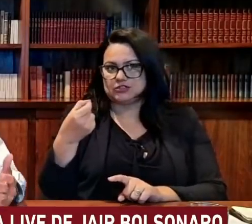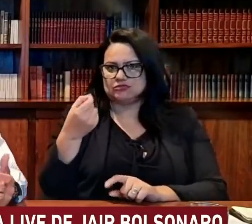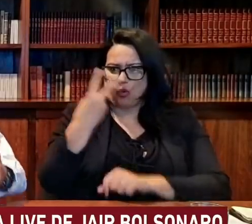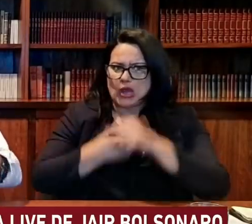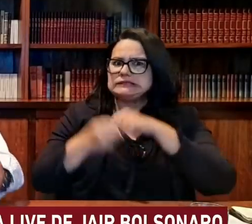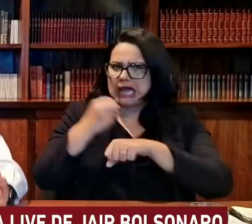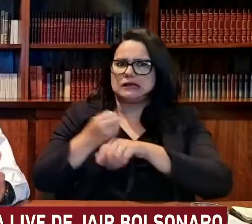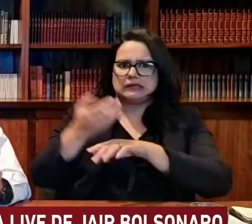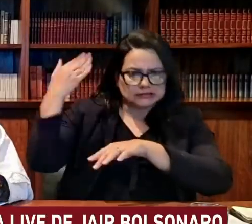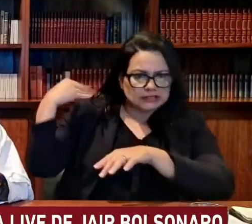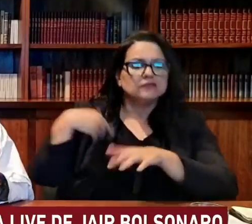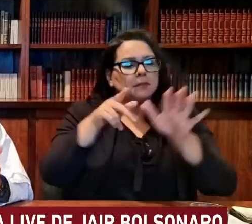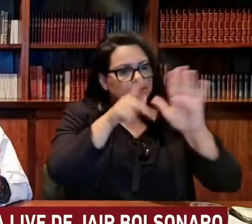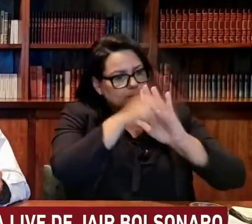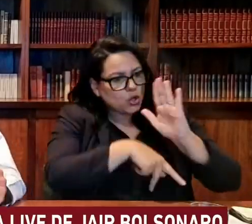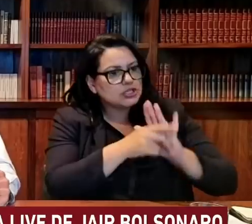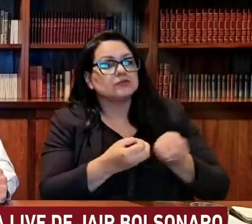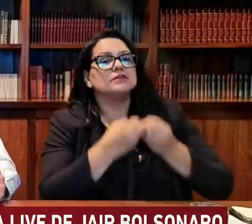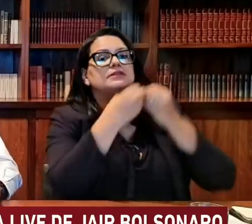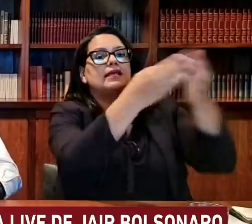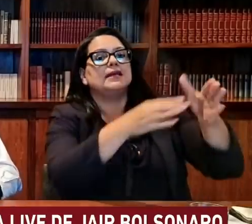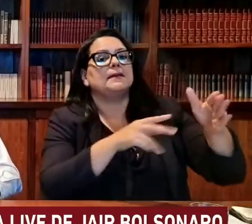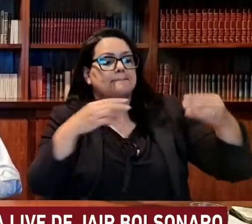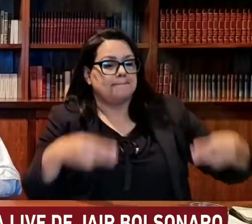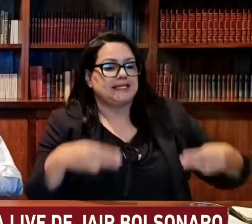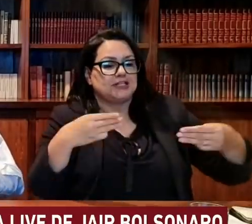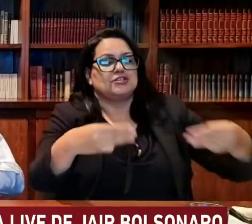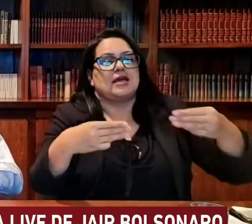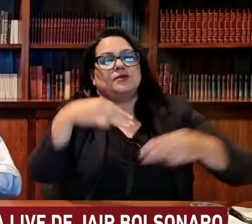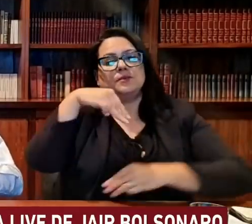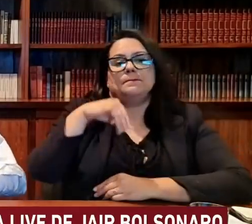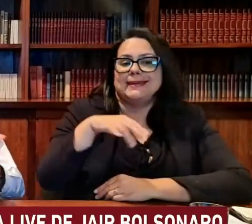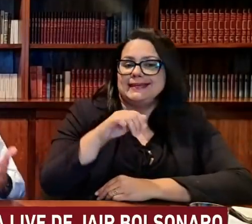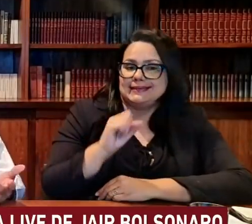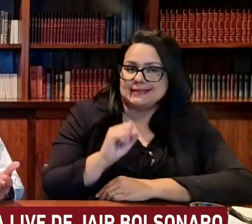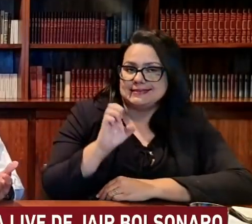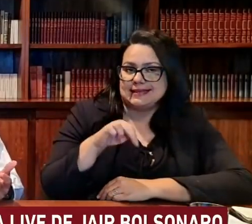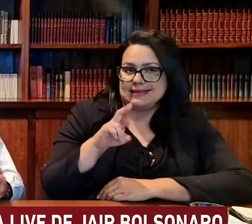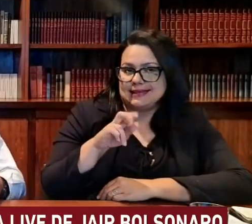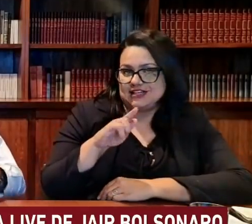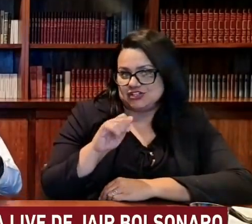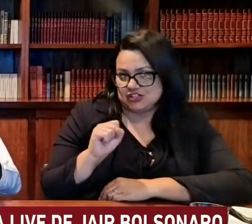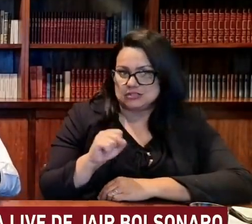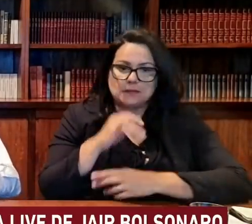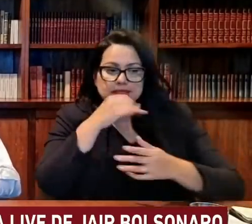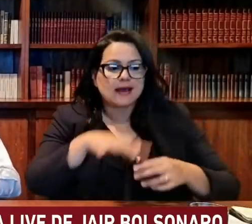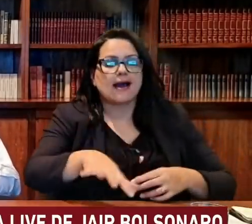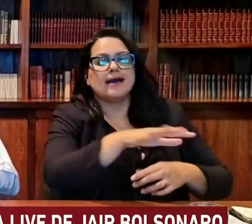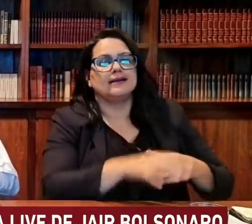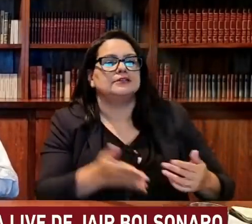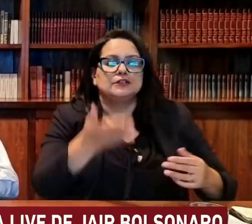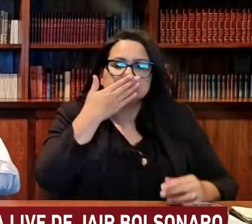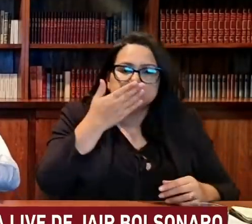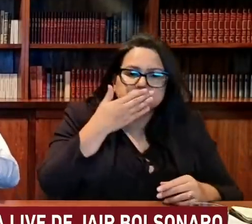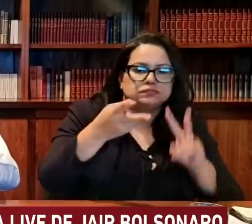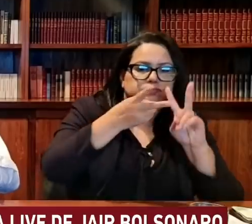de lei que nasceu no Ministério das Minas e Energia para que nas áreas indígenas, né, de acordo com o